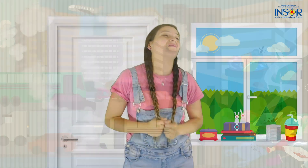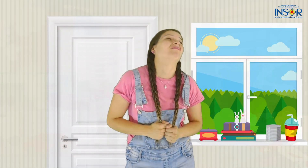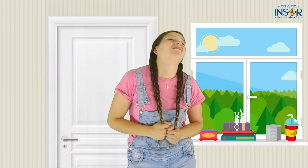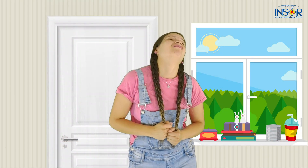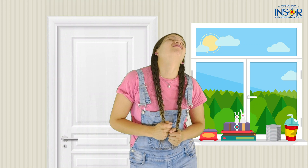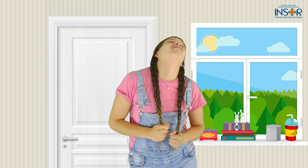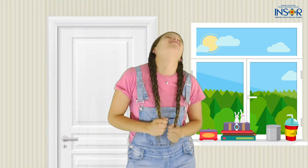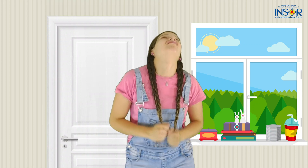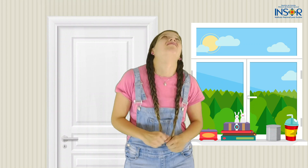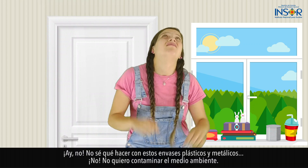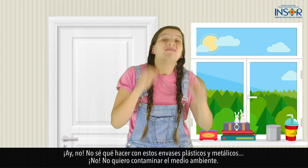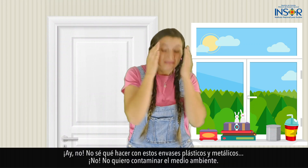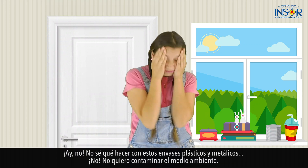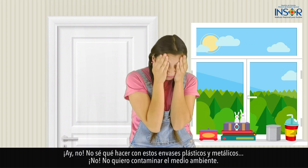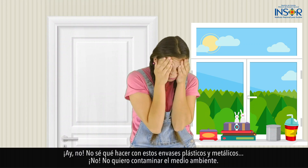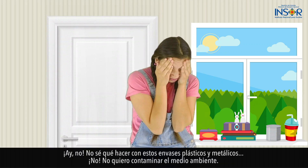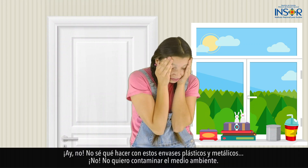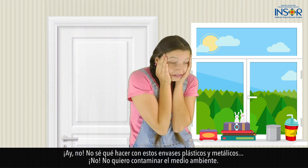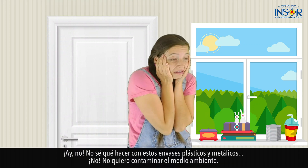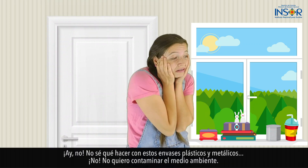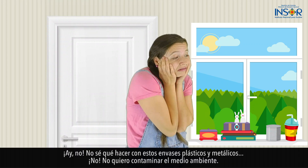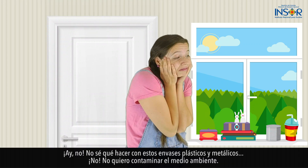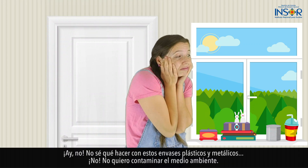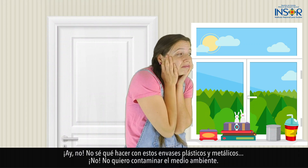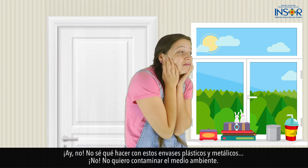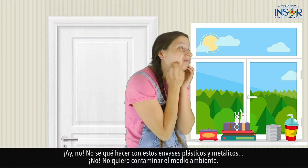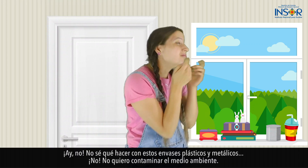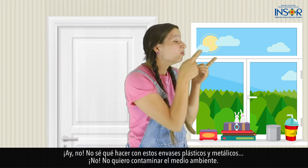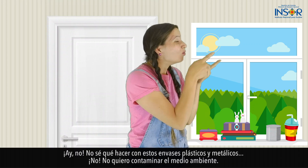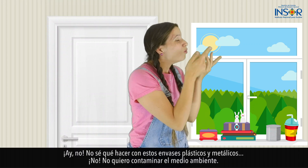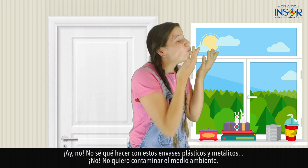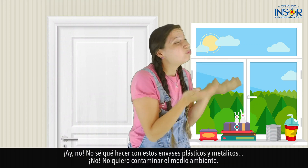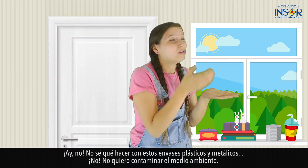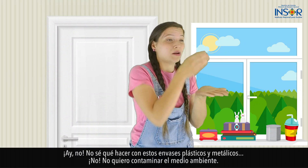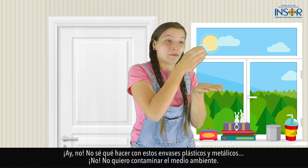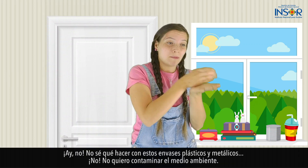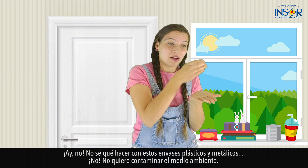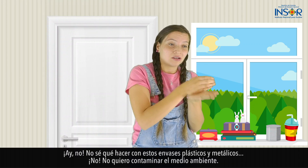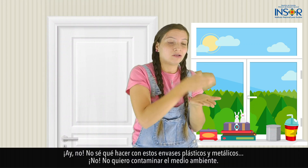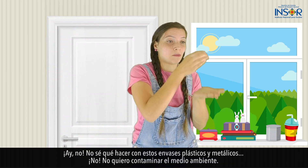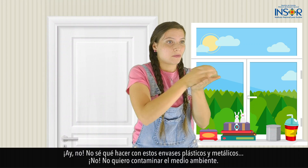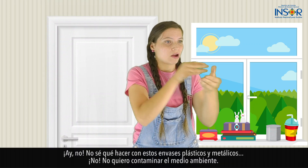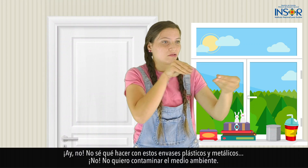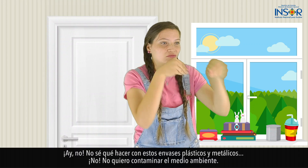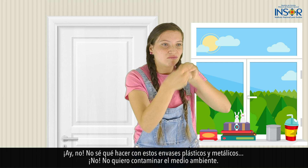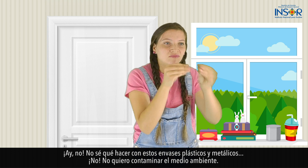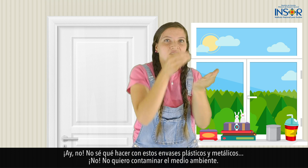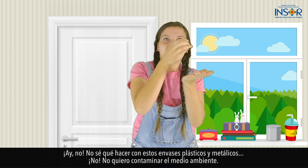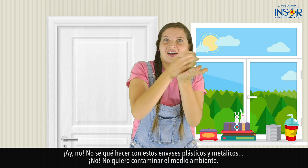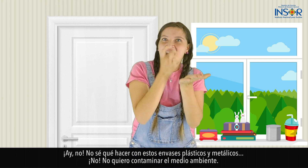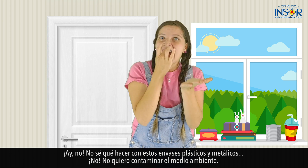¡Ay! ¡No! ¡No sé qué hacer con estos envases plásticos y